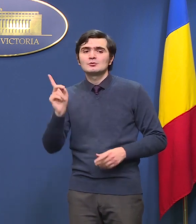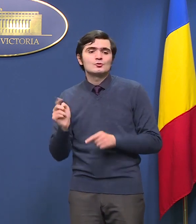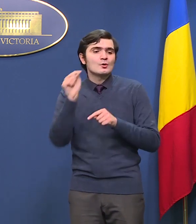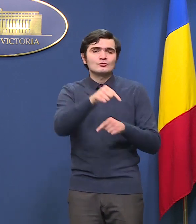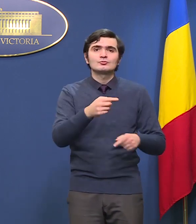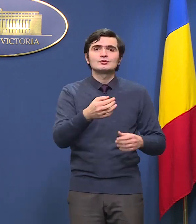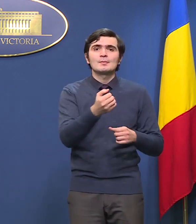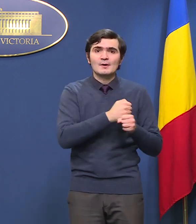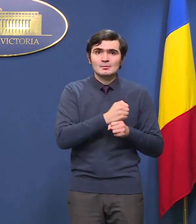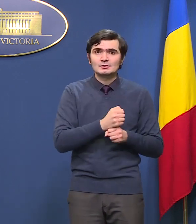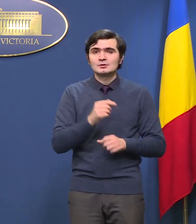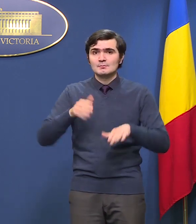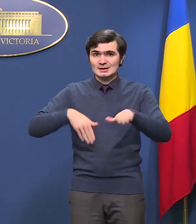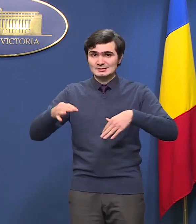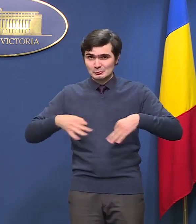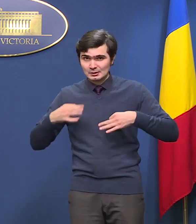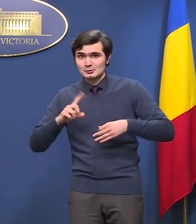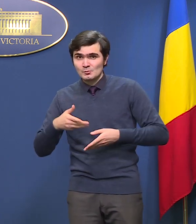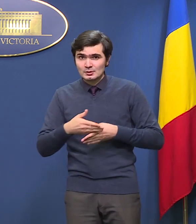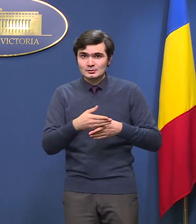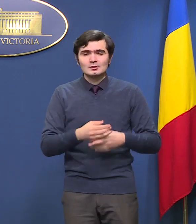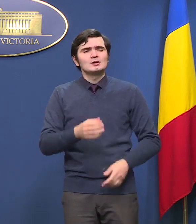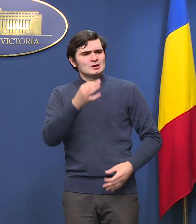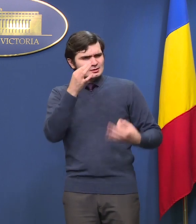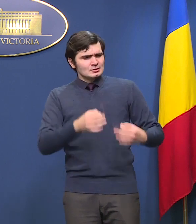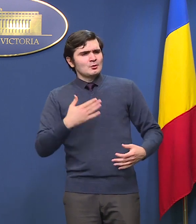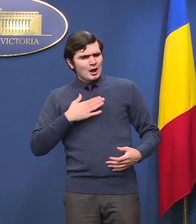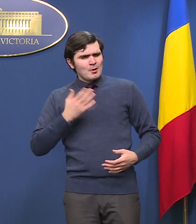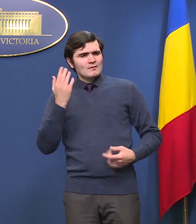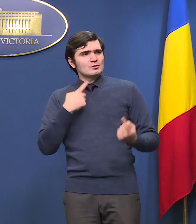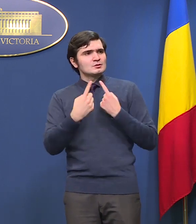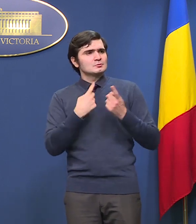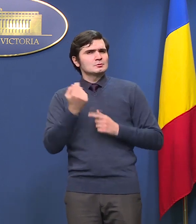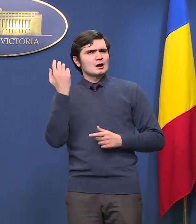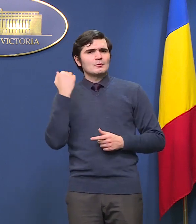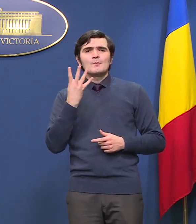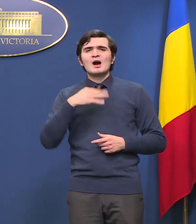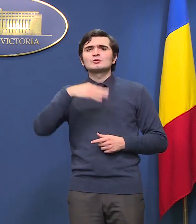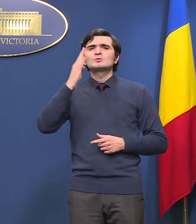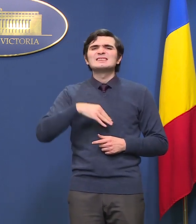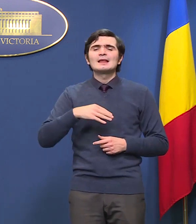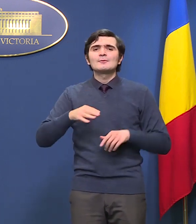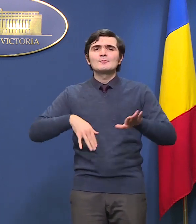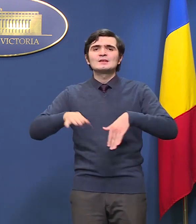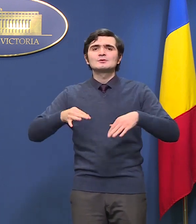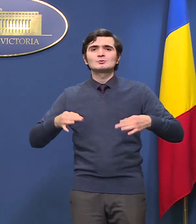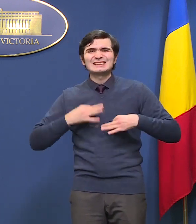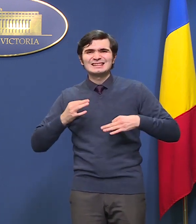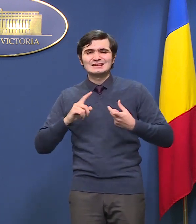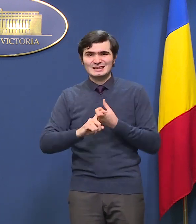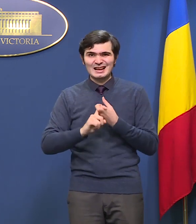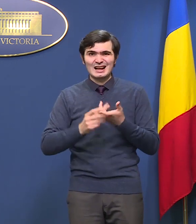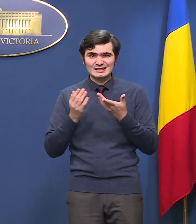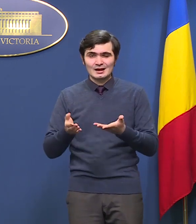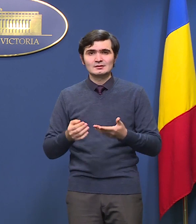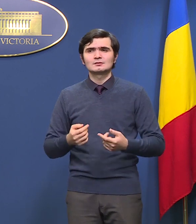implica Ministerul Sănătății în... Cu siguranță am avut discuții de acum 4 zile cu Ministrul Sănătății legat de acest subiect. Am